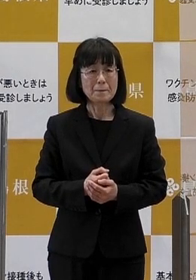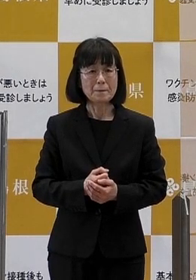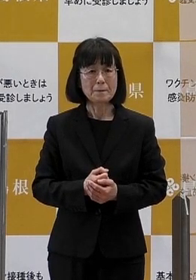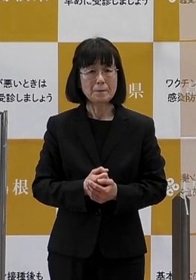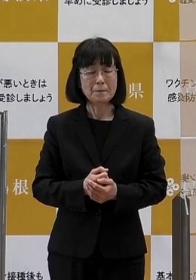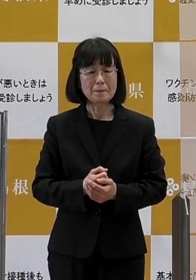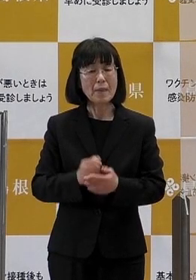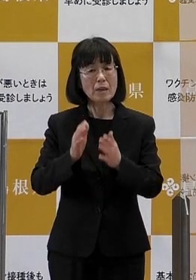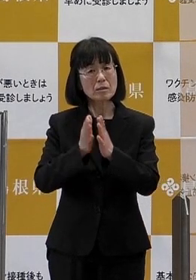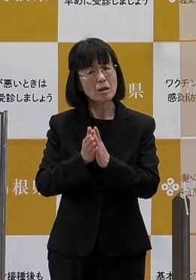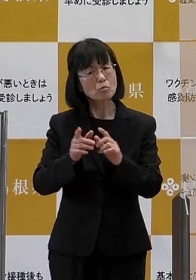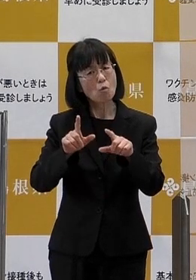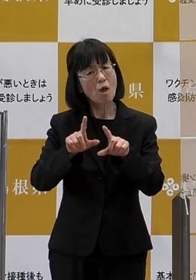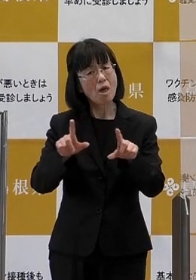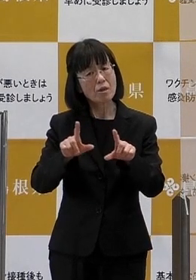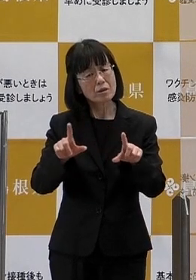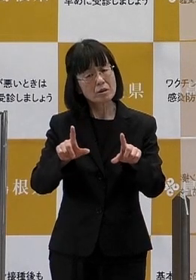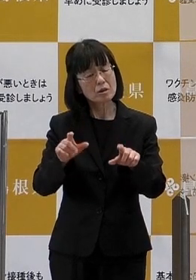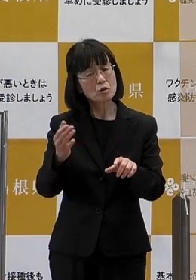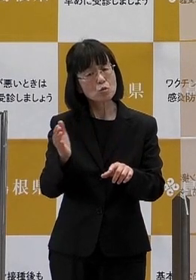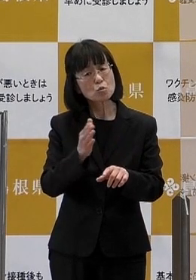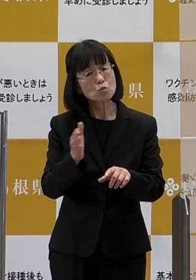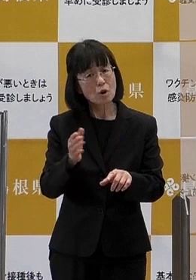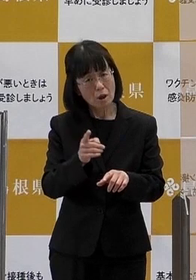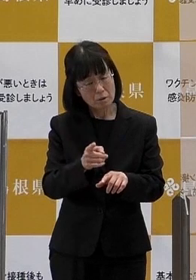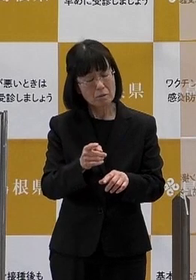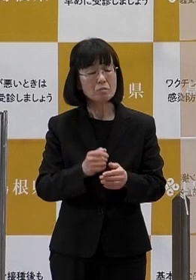県平均ぐらいでありますから、